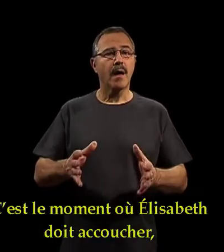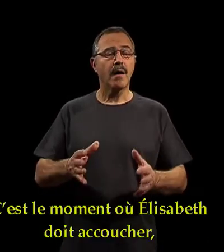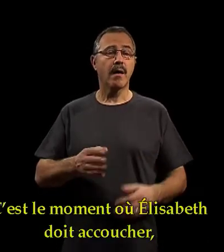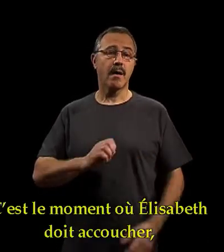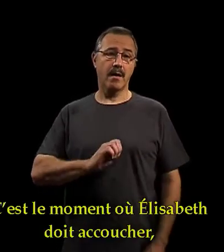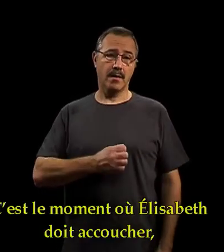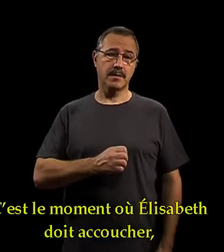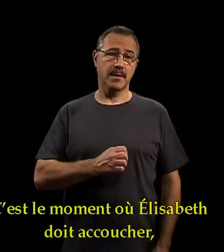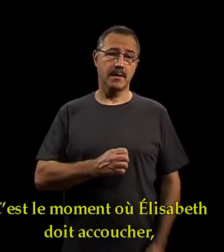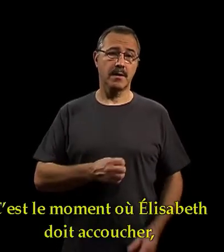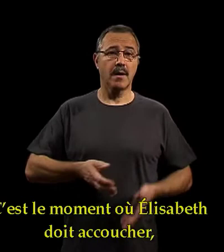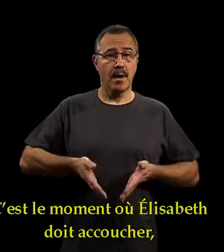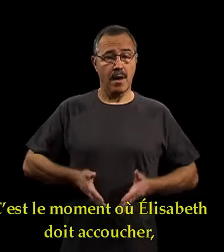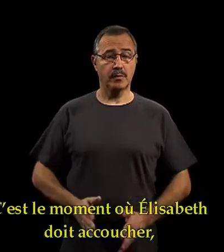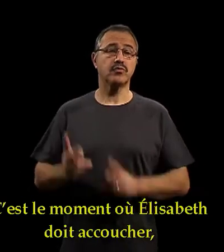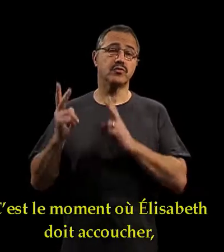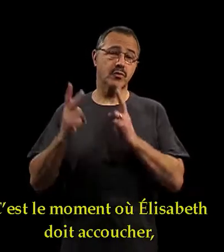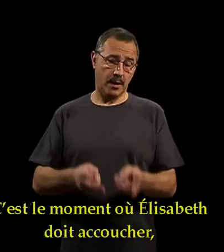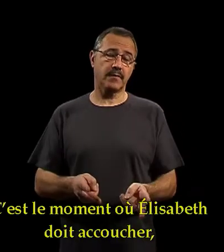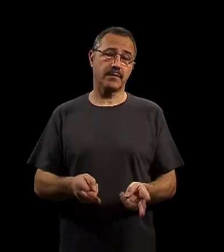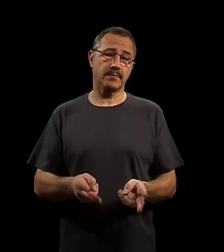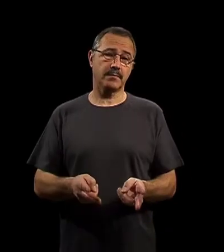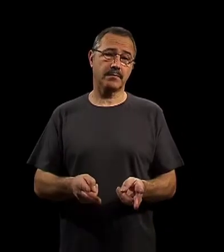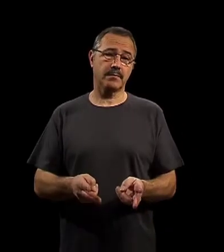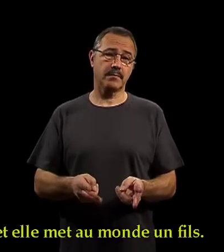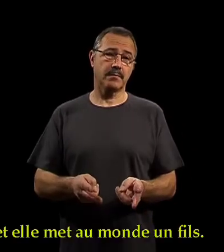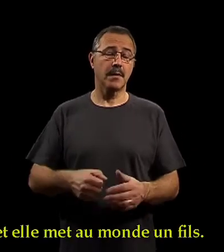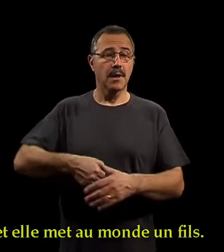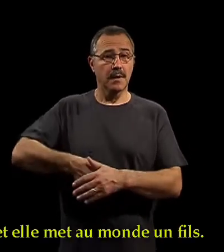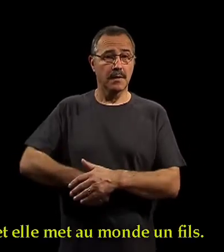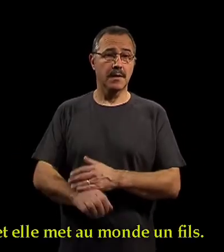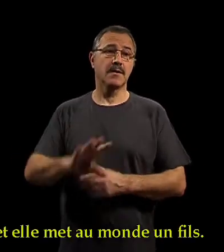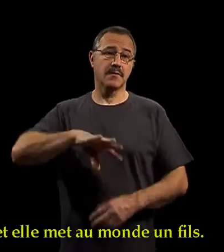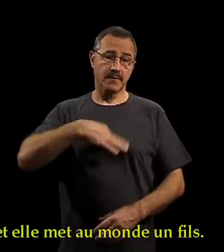C'est le moment où Élisabeth doit accoucher et elle met au monde un fils.